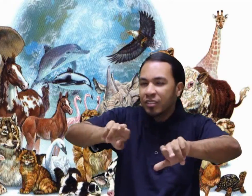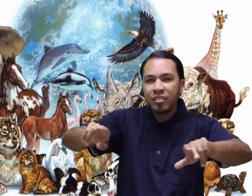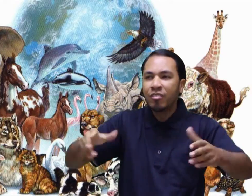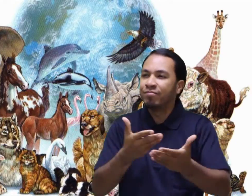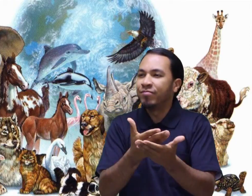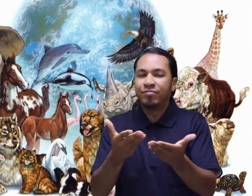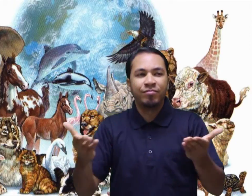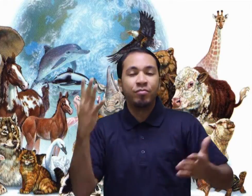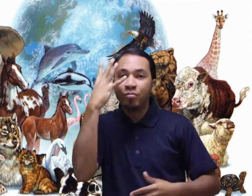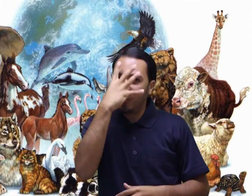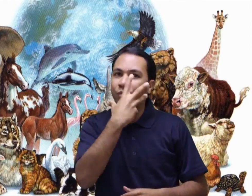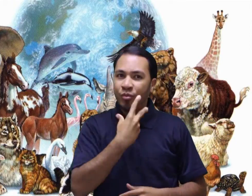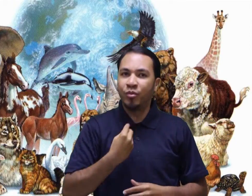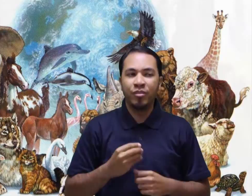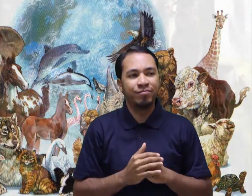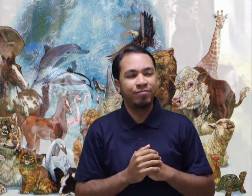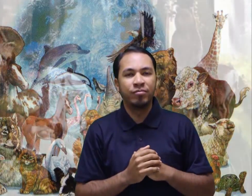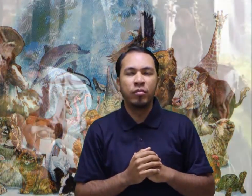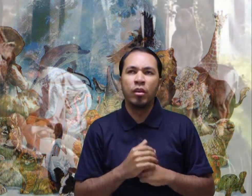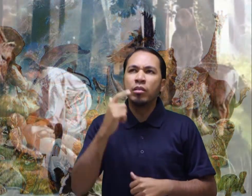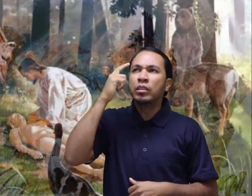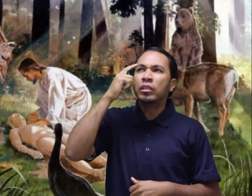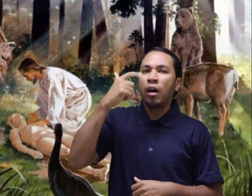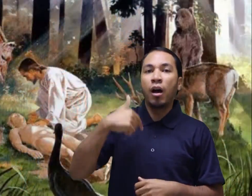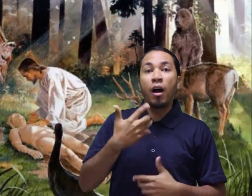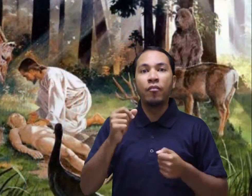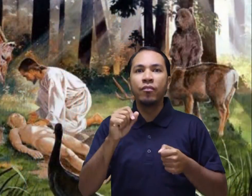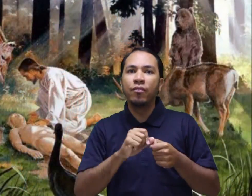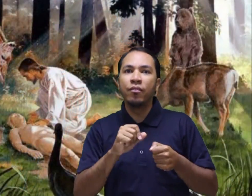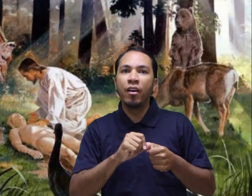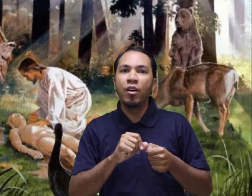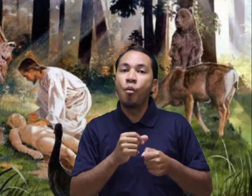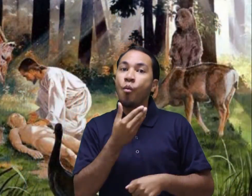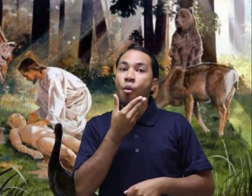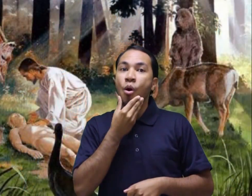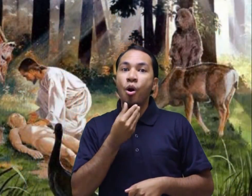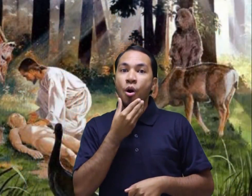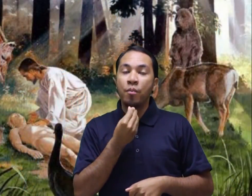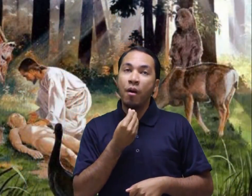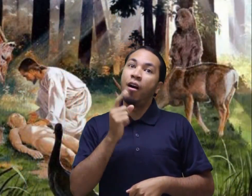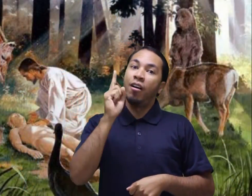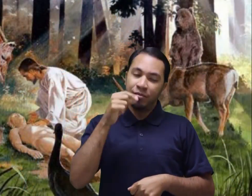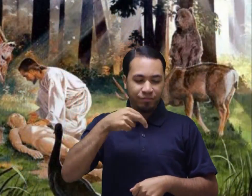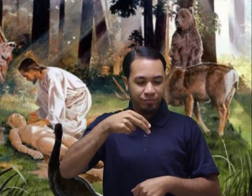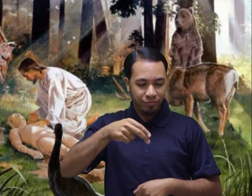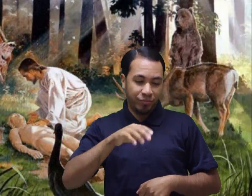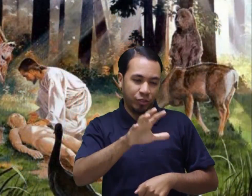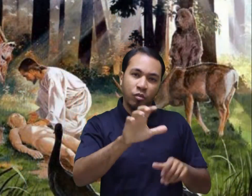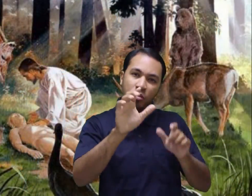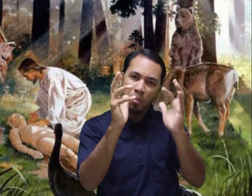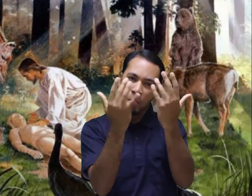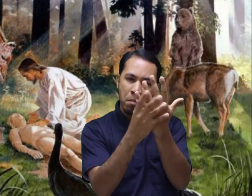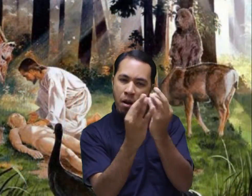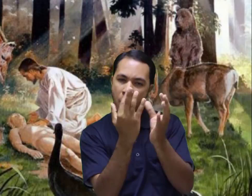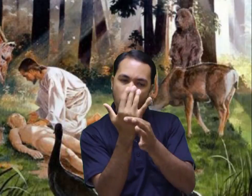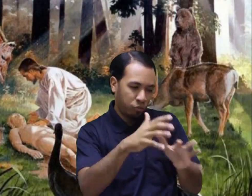Animais diversos e belos. Então, Deus decidiu criar o ser humano. Desta vez, Deus escolheu